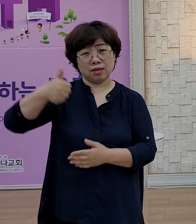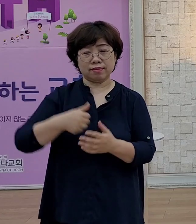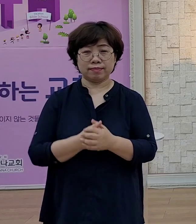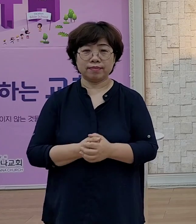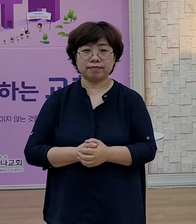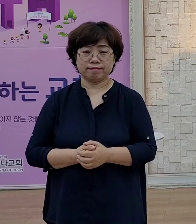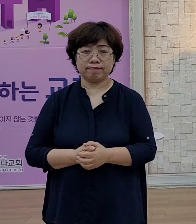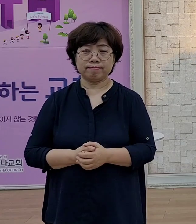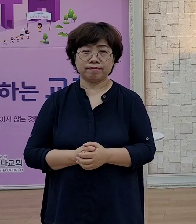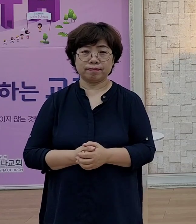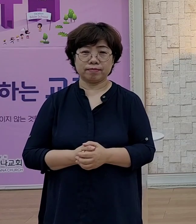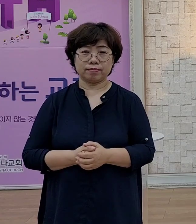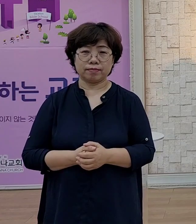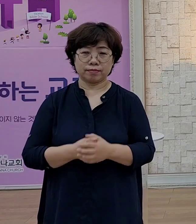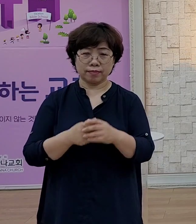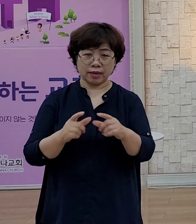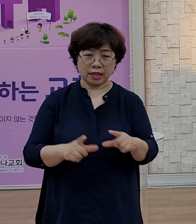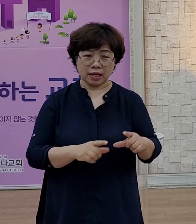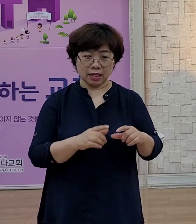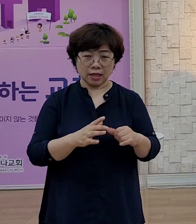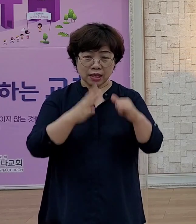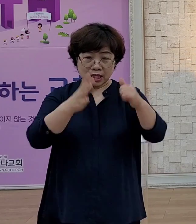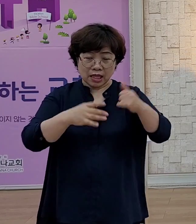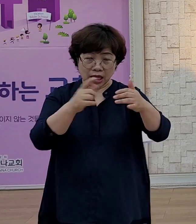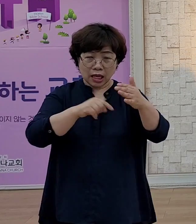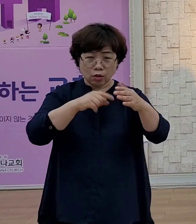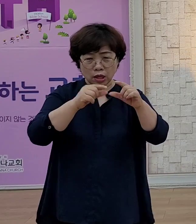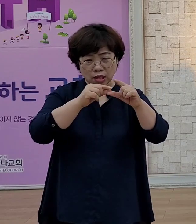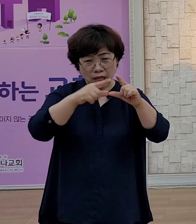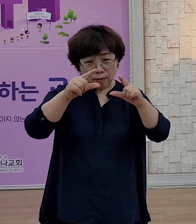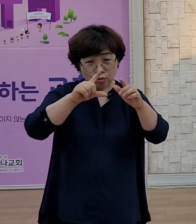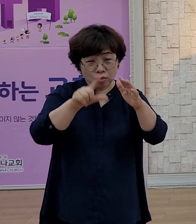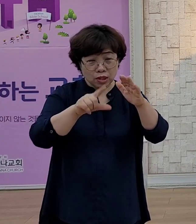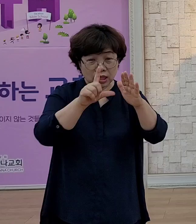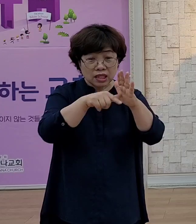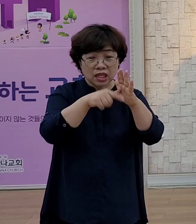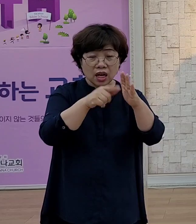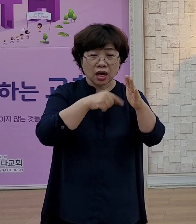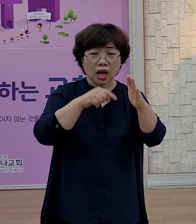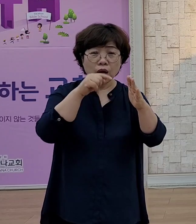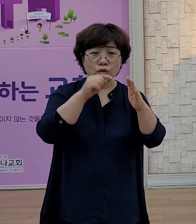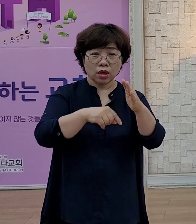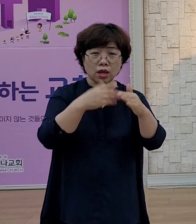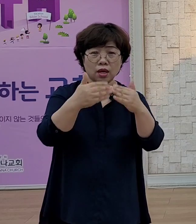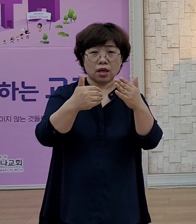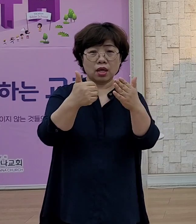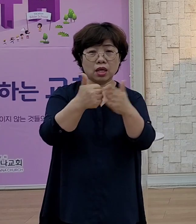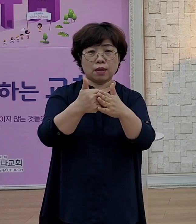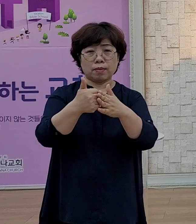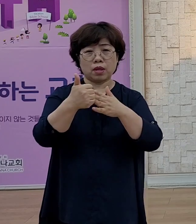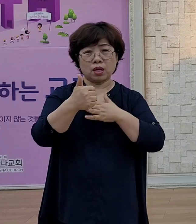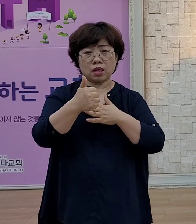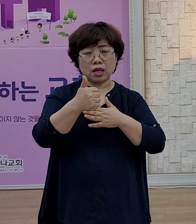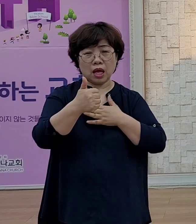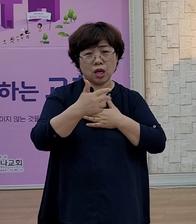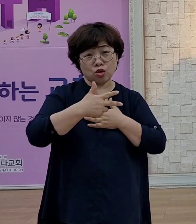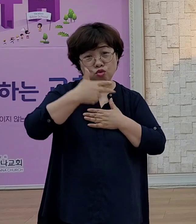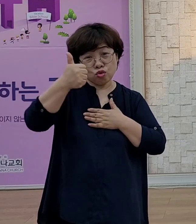대부분의 이 세상의 삶에서, 이 삶에서 하나님은 우리의 주인이